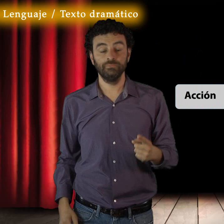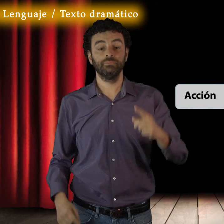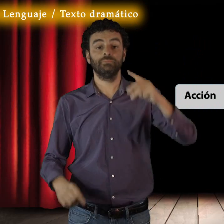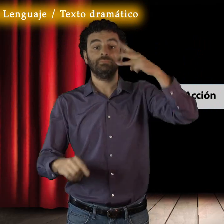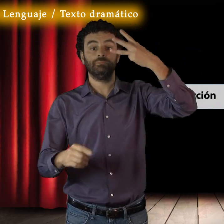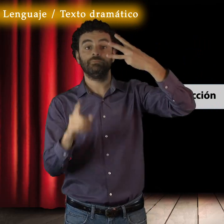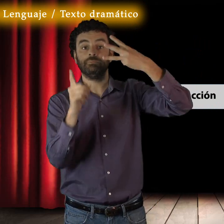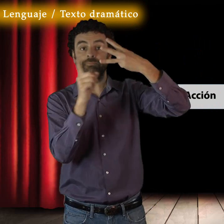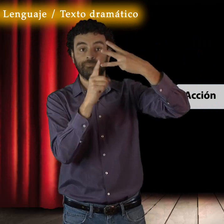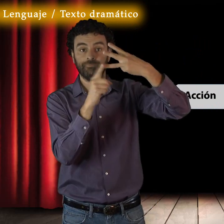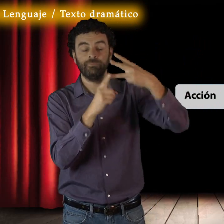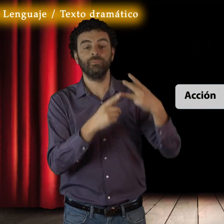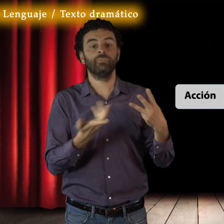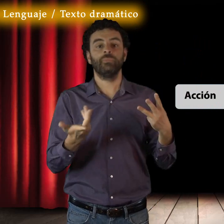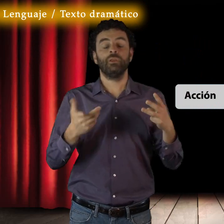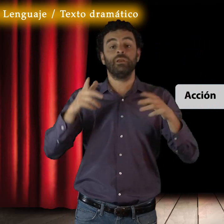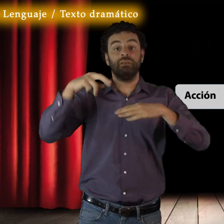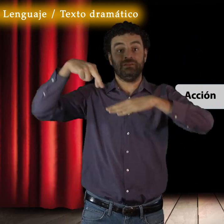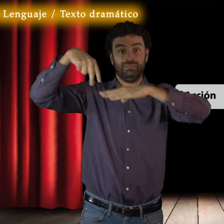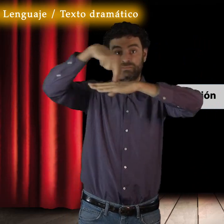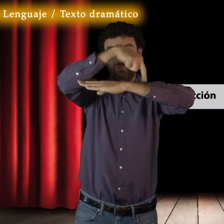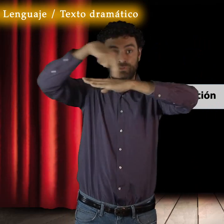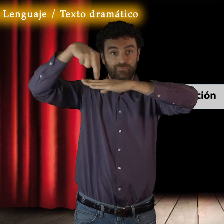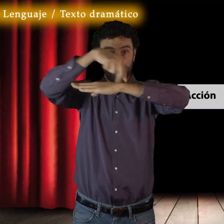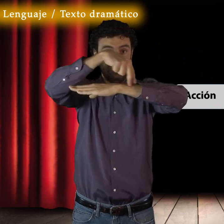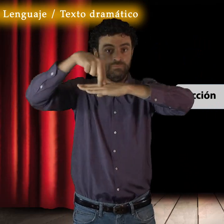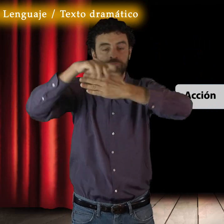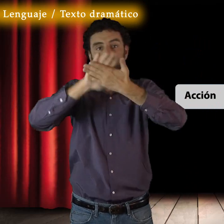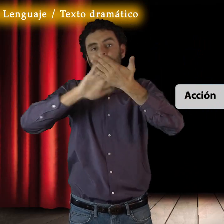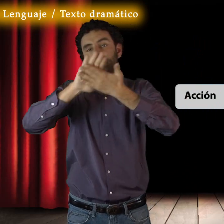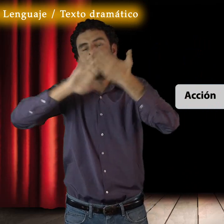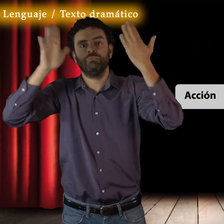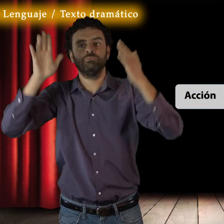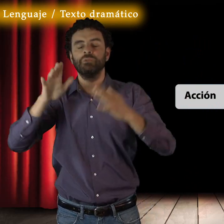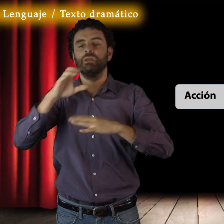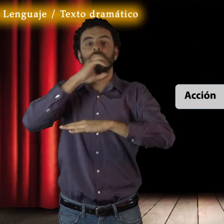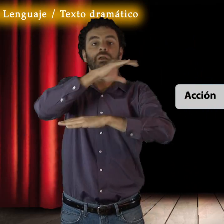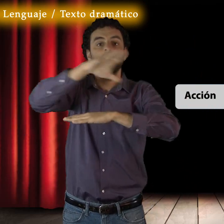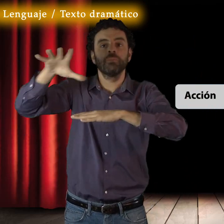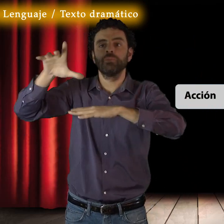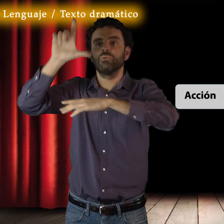personajes cuadros se manifiestan en el cambio escenográfico en el